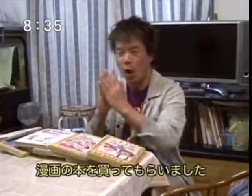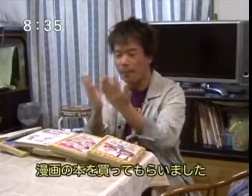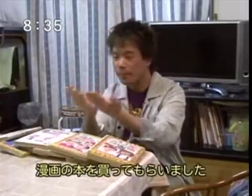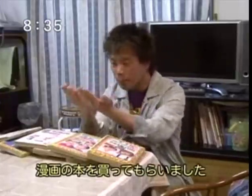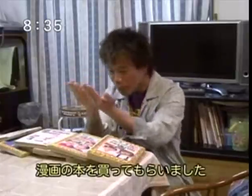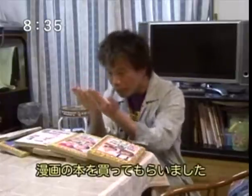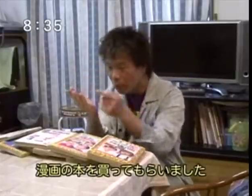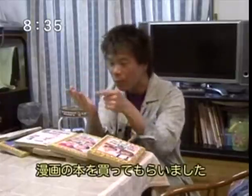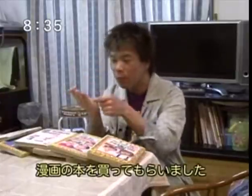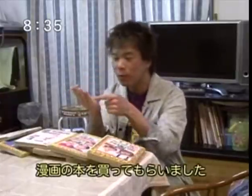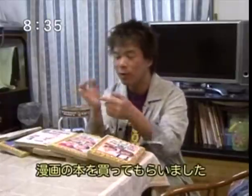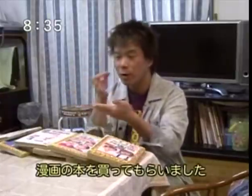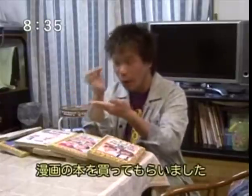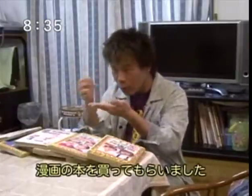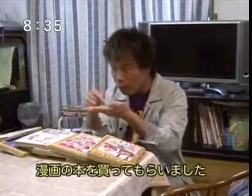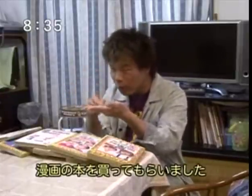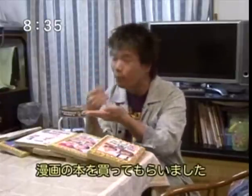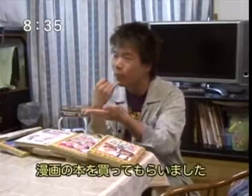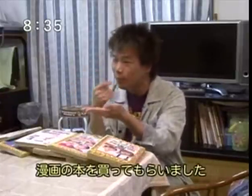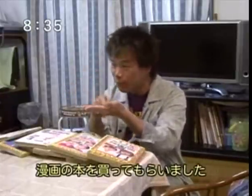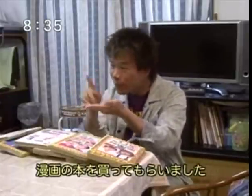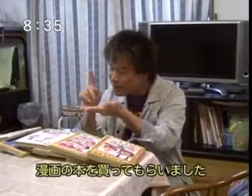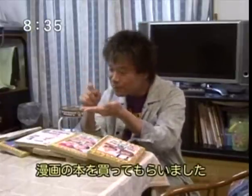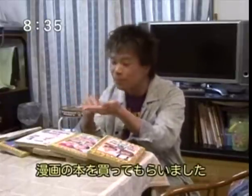漫画の本を買ってもらいました。